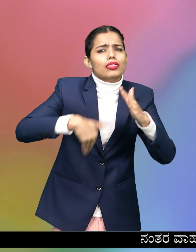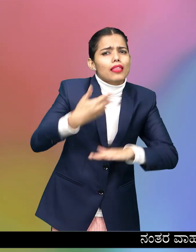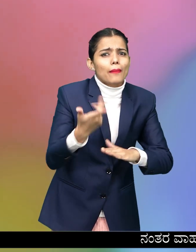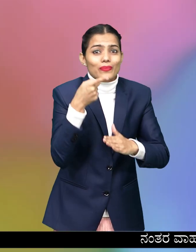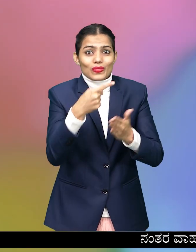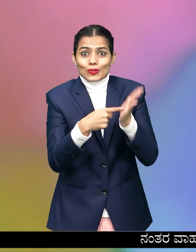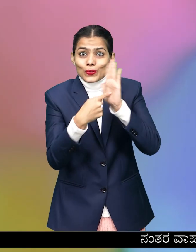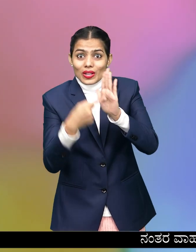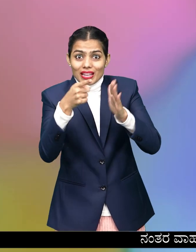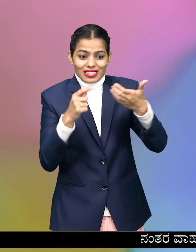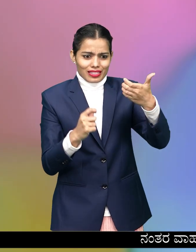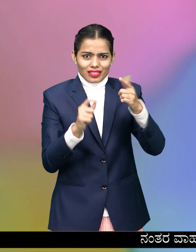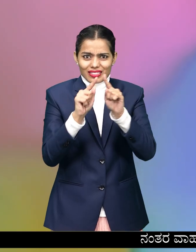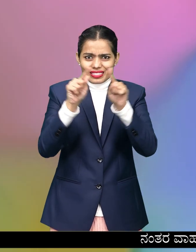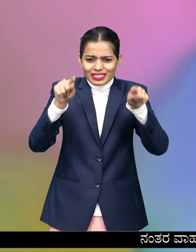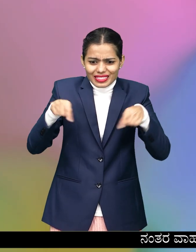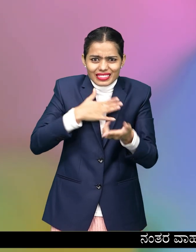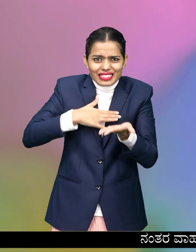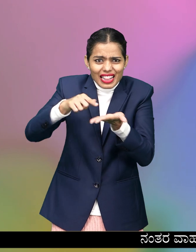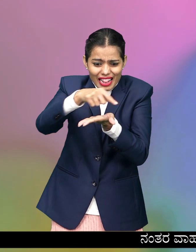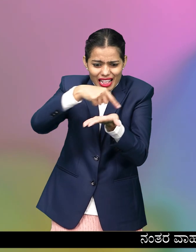ನಂತರ ವಾಹಕದ ಮೂಲಕ ಹರಿಯುವ ಪ್ರವಾಹ